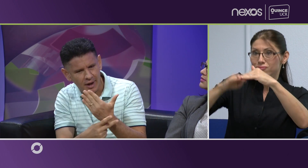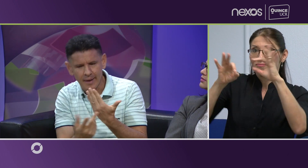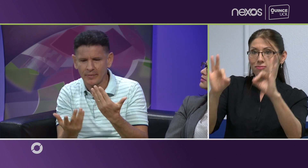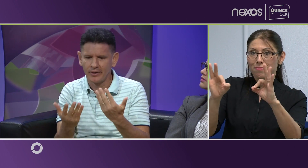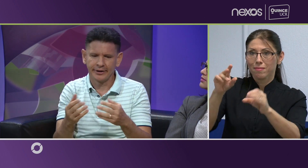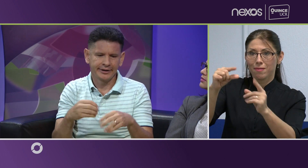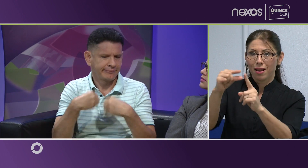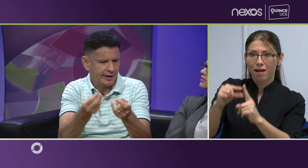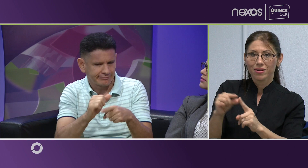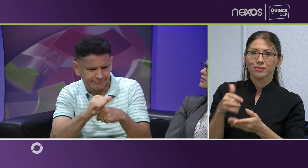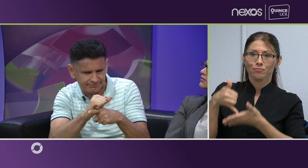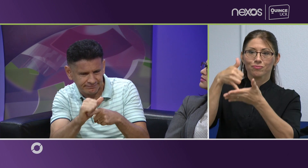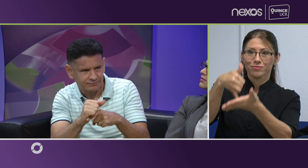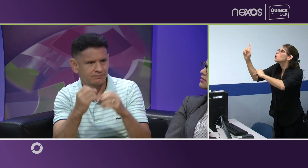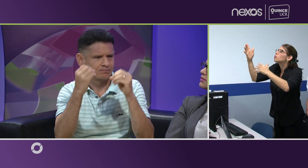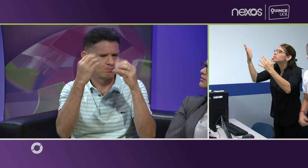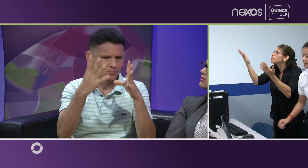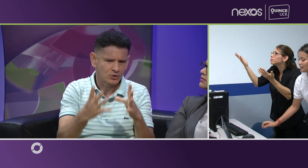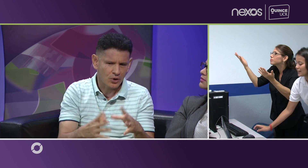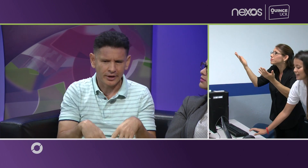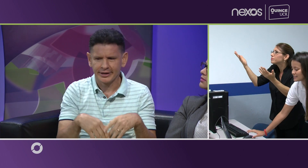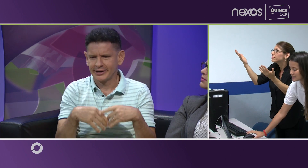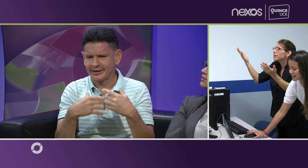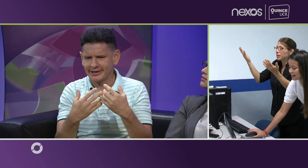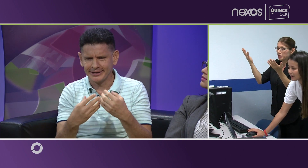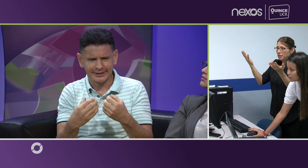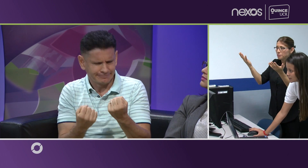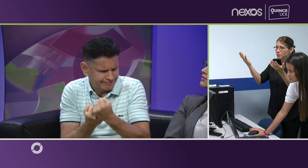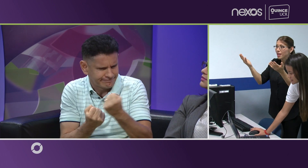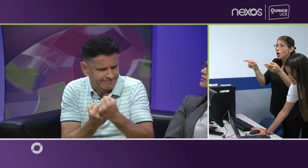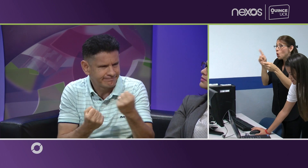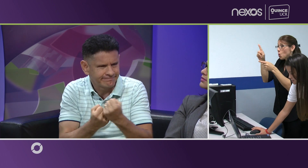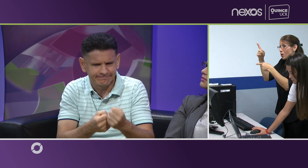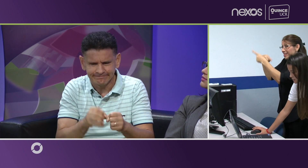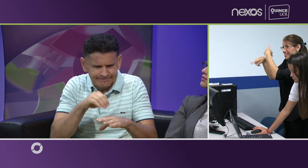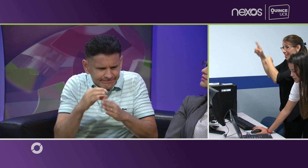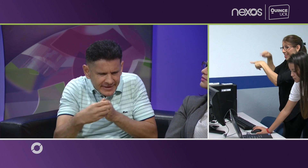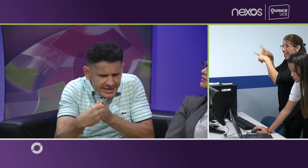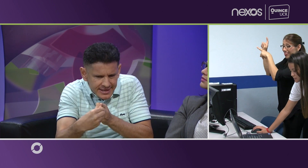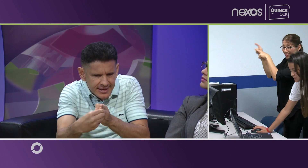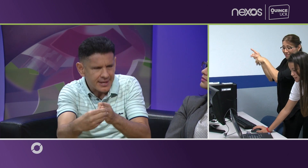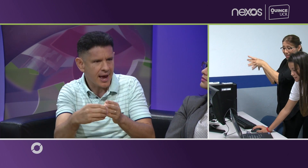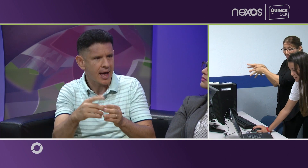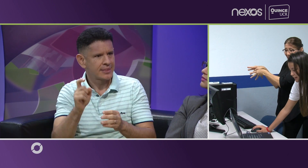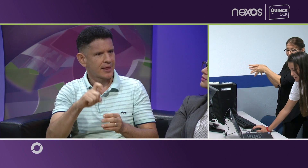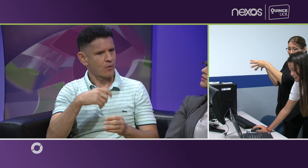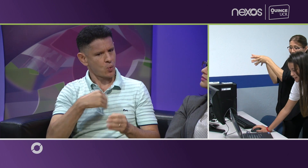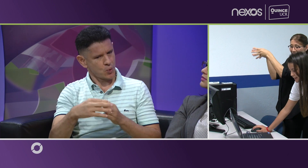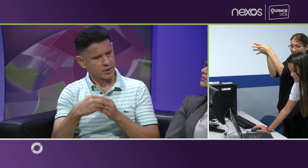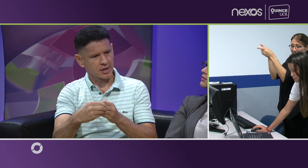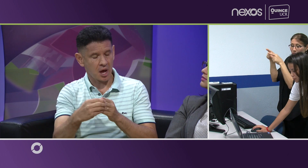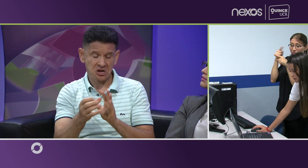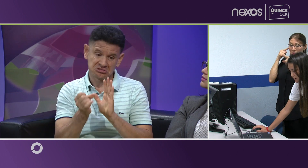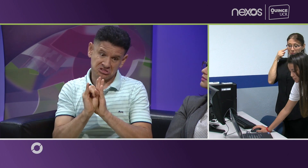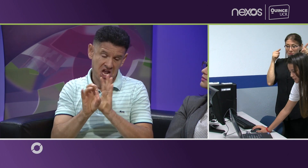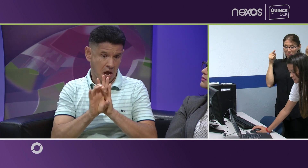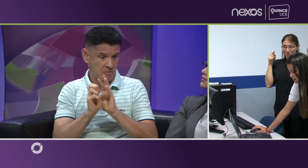personas sordas que necesitan un programa y una capacitación, apoyos,